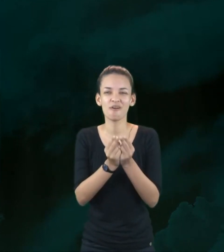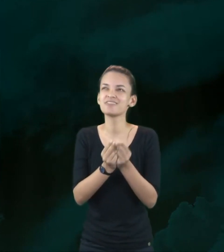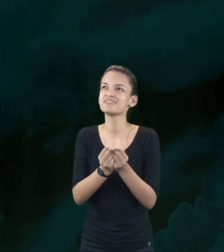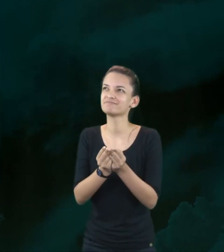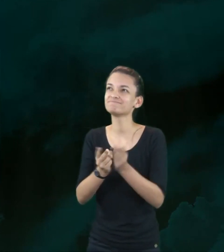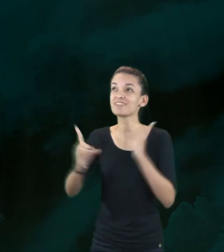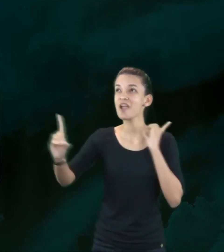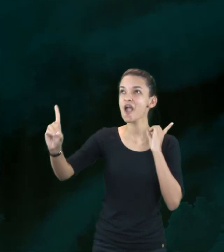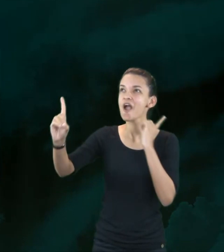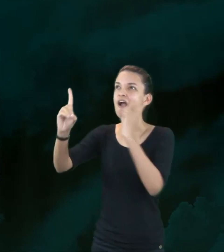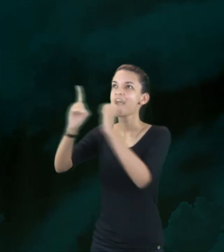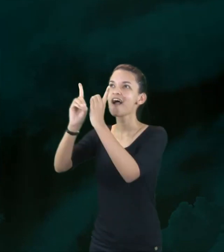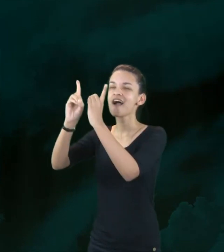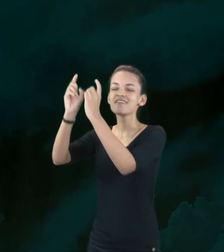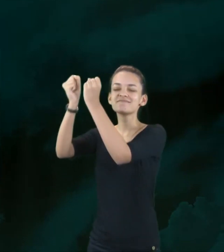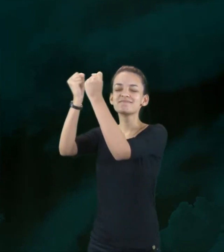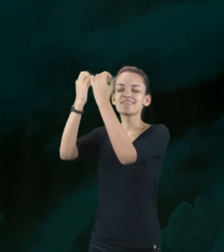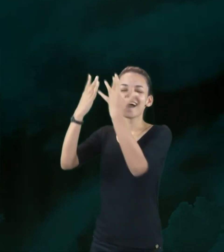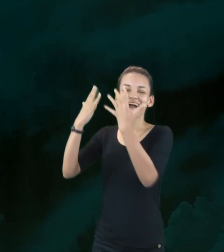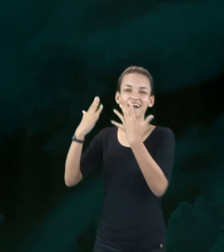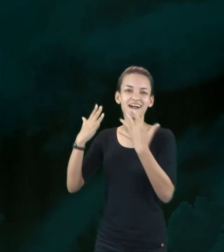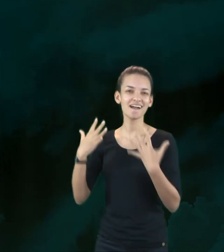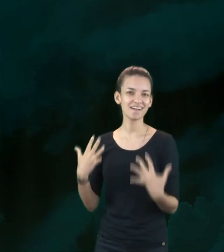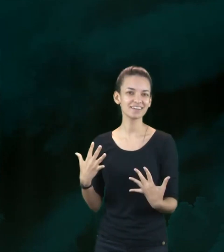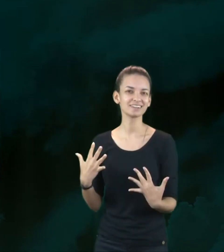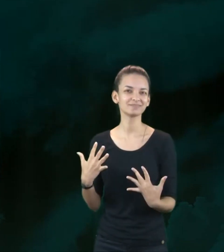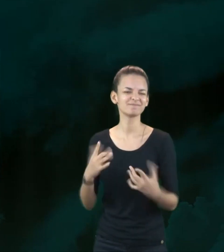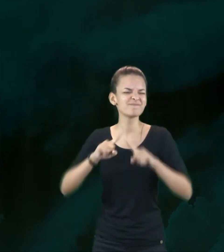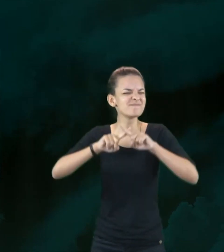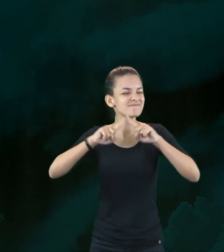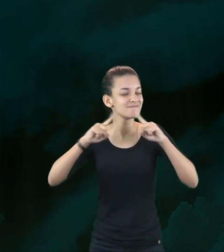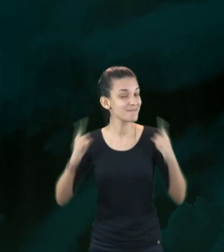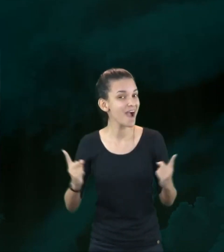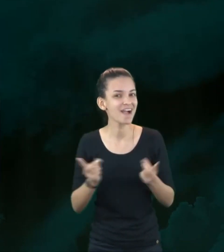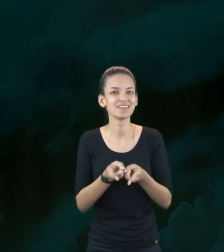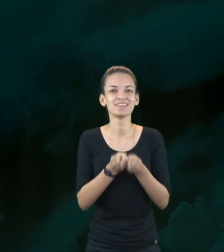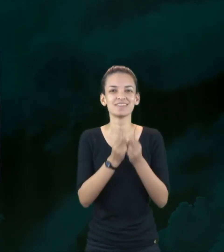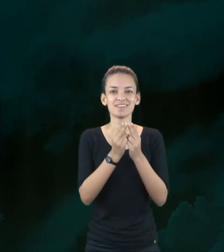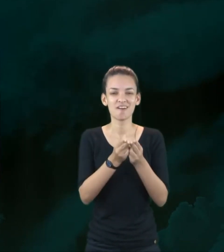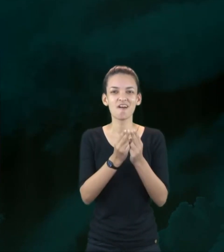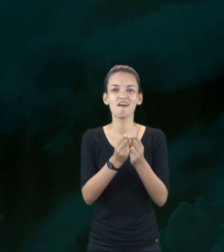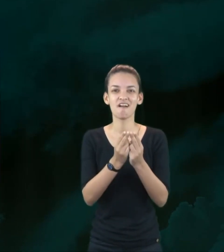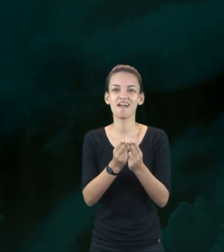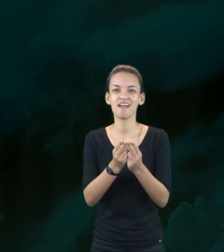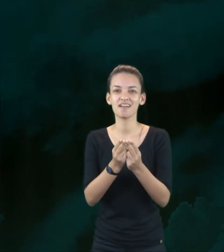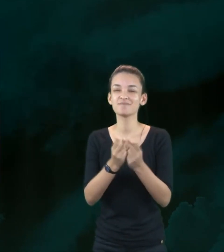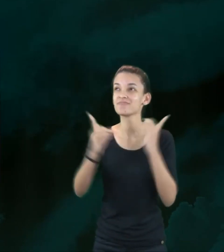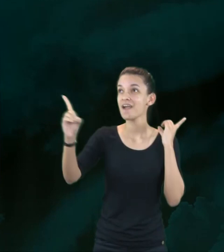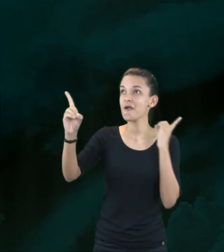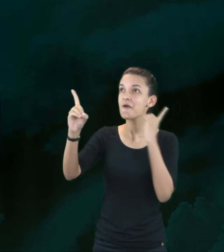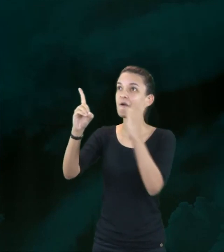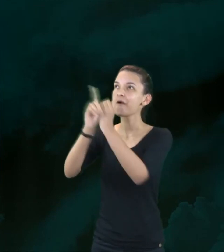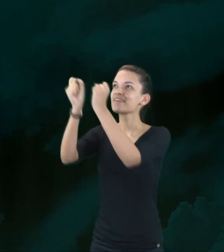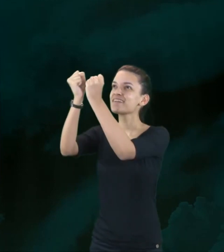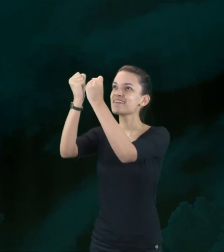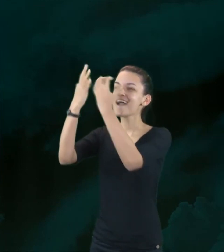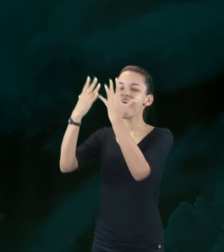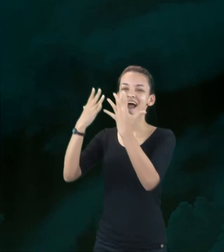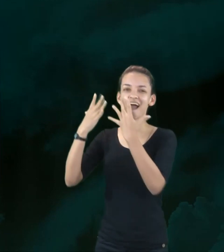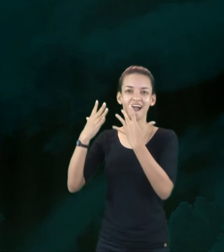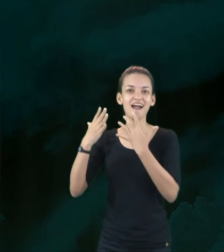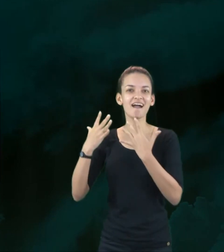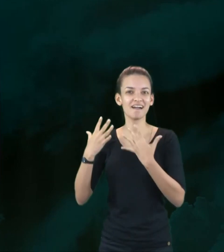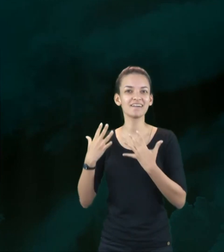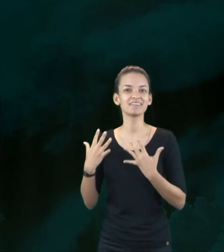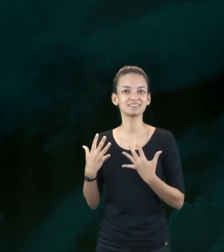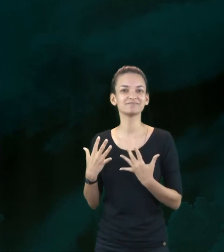graça diante do Senhor. Porém, Noé achou graça diante do